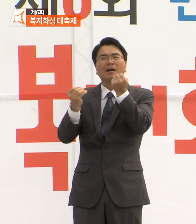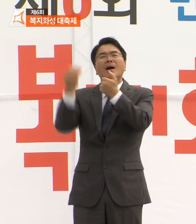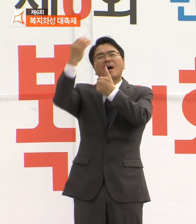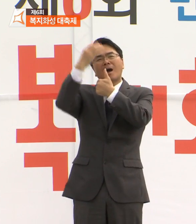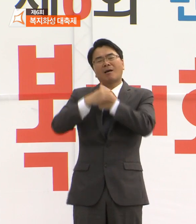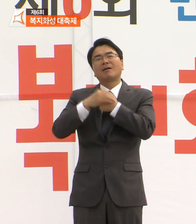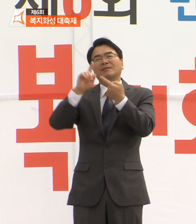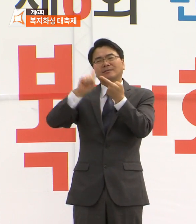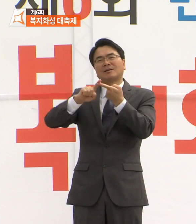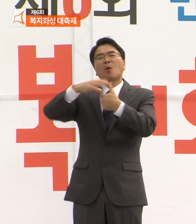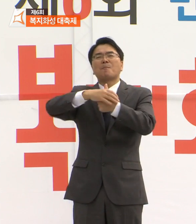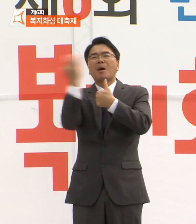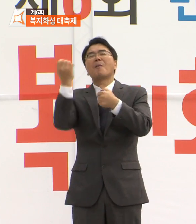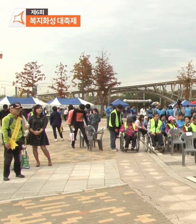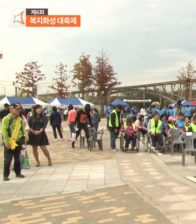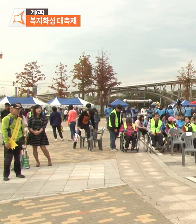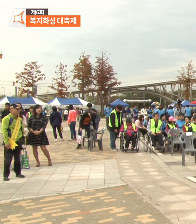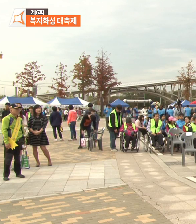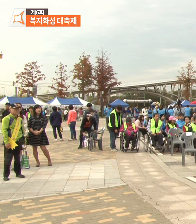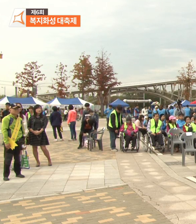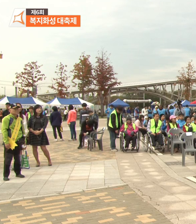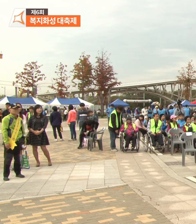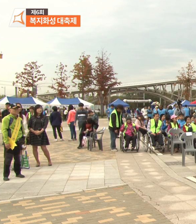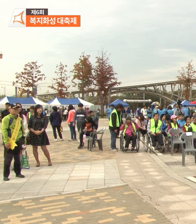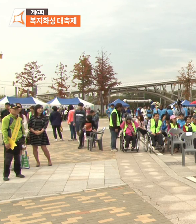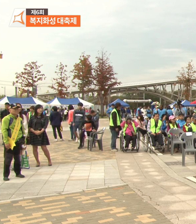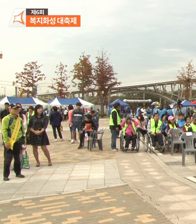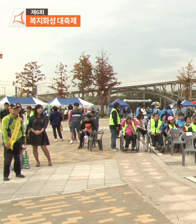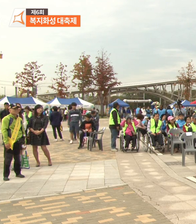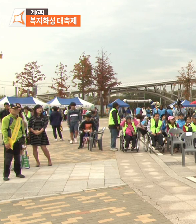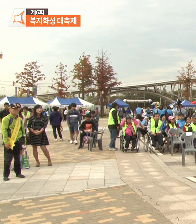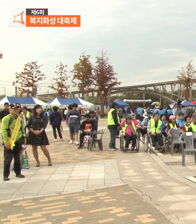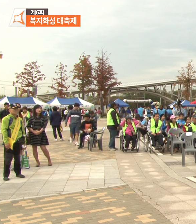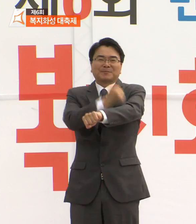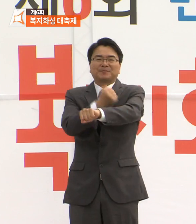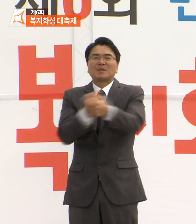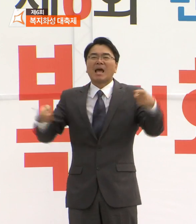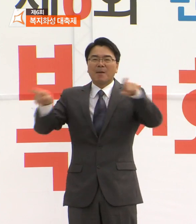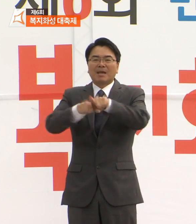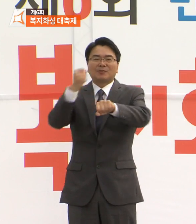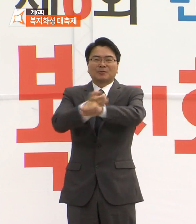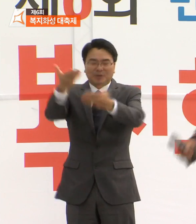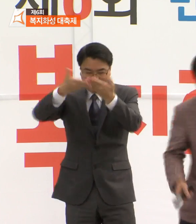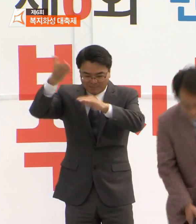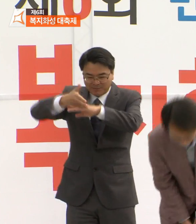오명을 벗어날 수 있는 그런 나라 만들 수 있지 않을까라고 생각합니다. 열심히 하도록 하겠습니다. 함께해 주셔서